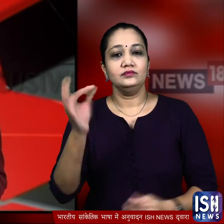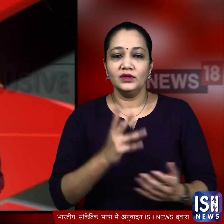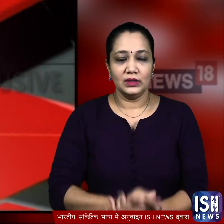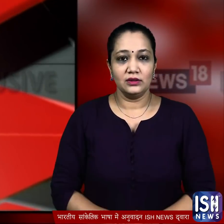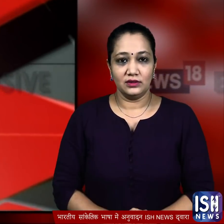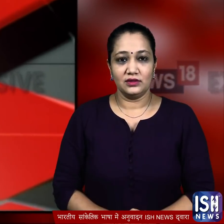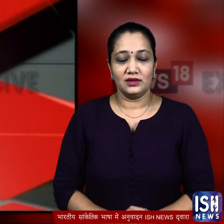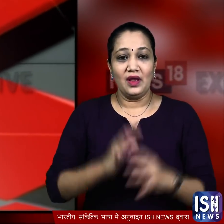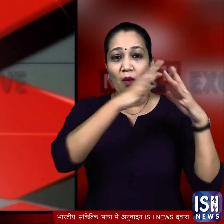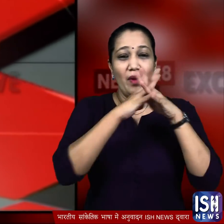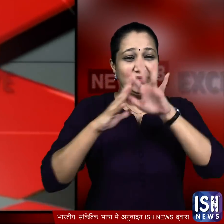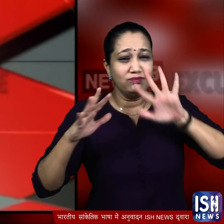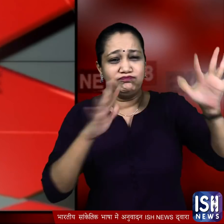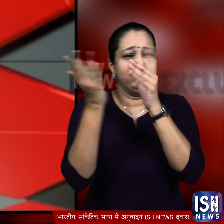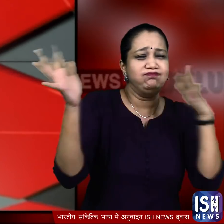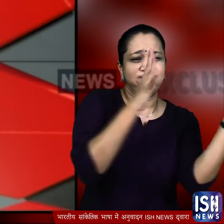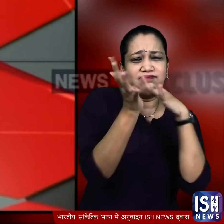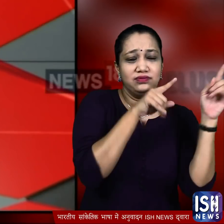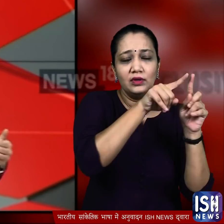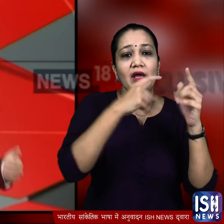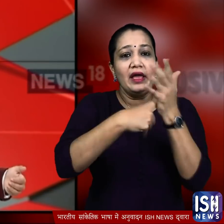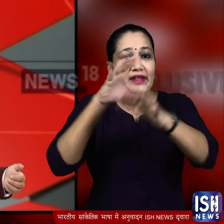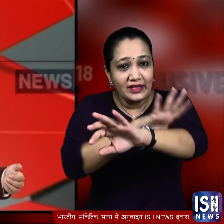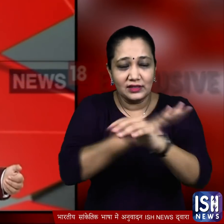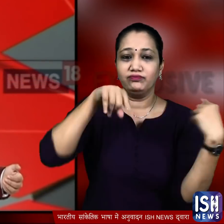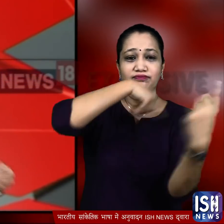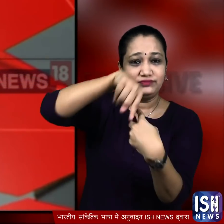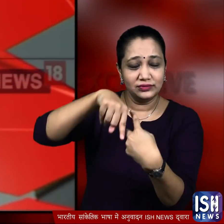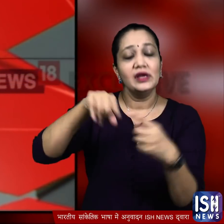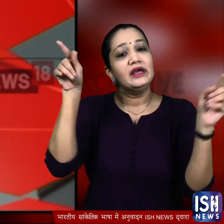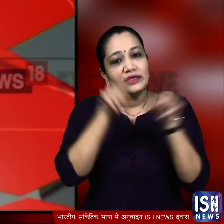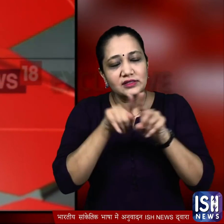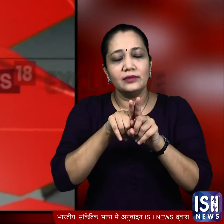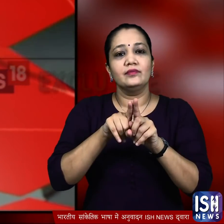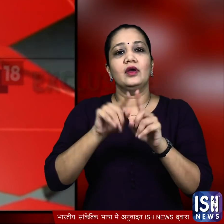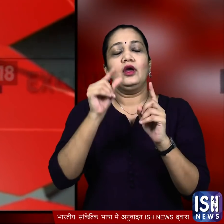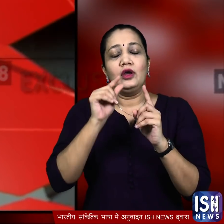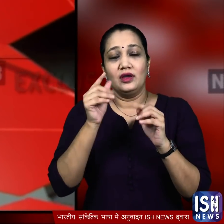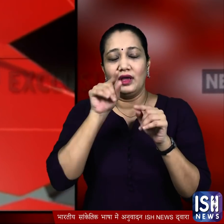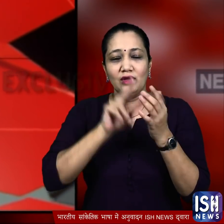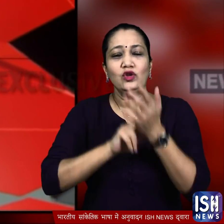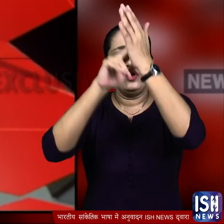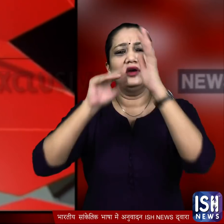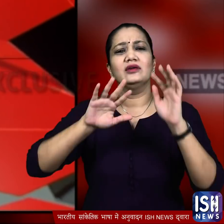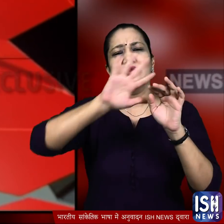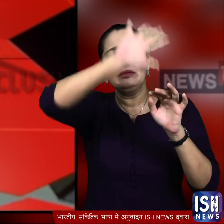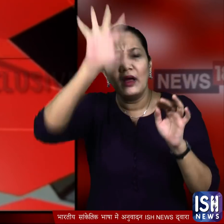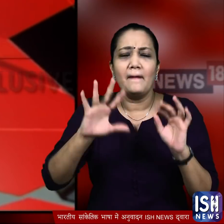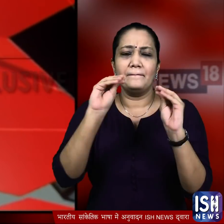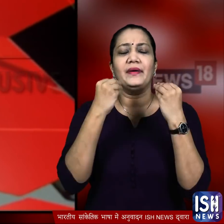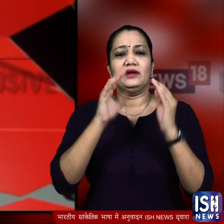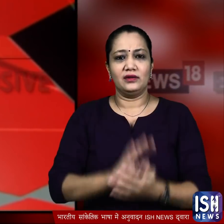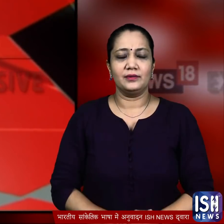सौभाग्य की एक बात यह है कि जिस वेस्टर्न डिस्टर्बेंस की वजह से राजस्थान में आंधी आई, उसी की बदौलत उत्तर भारत में मौसम थोड़ा खुशनुमा हो